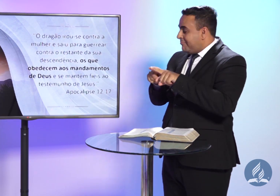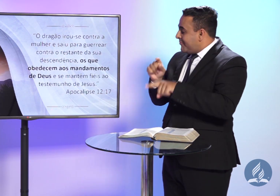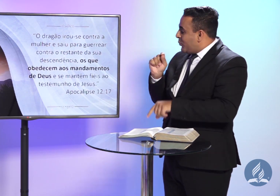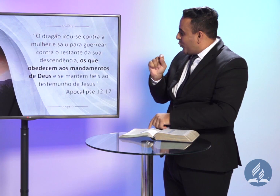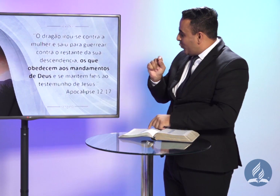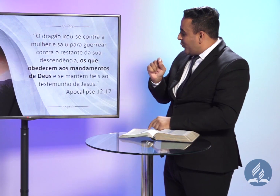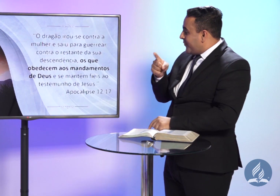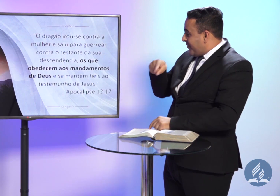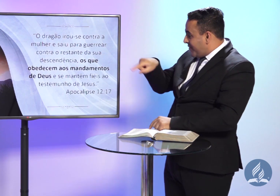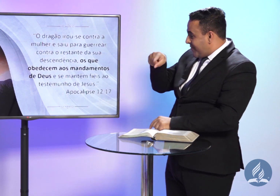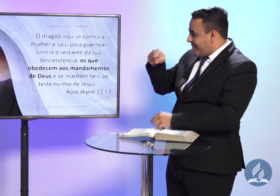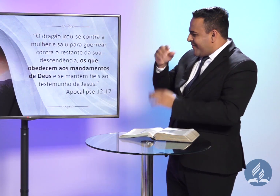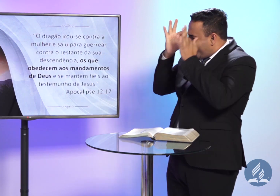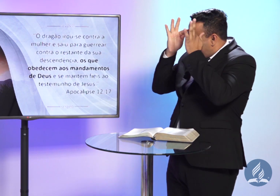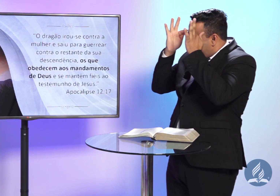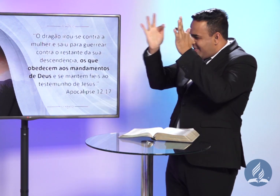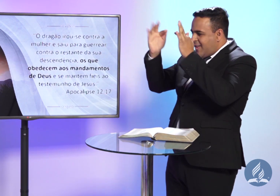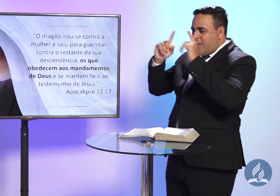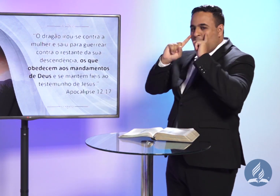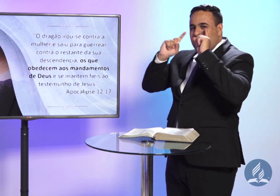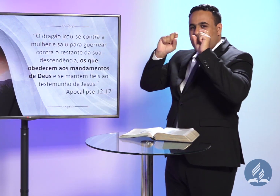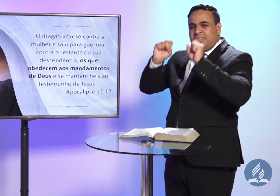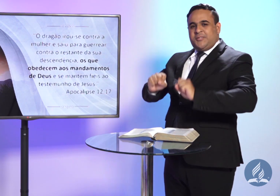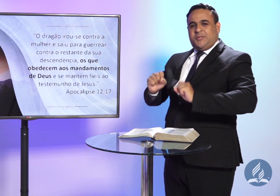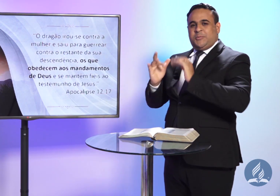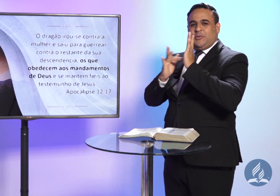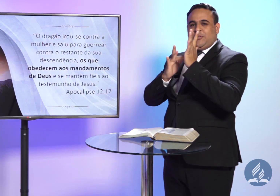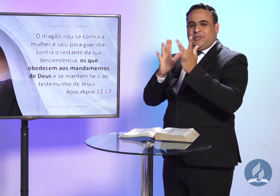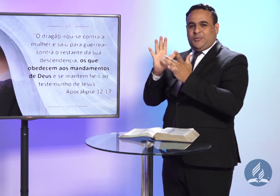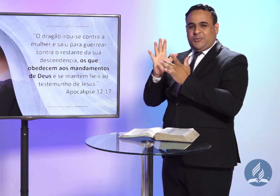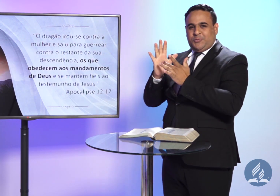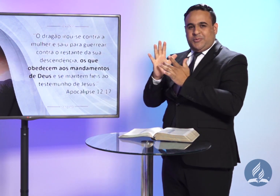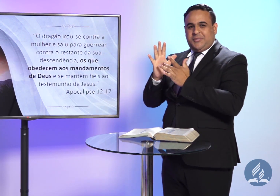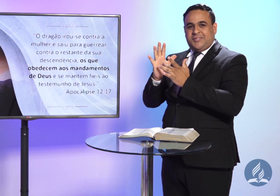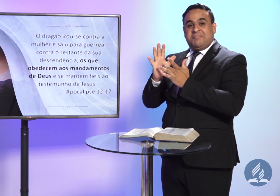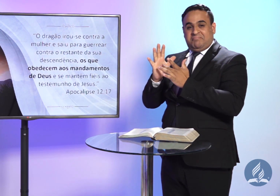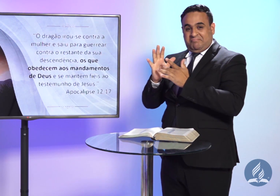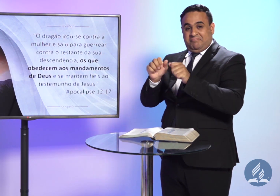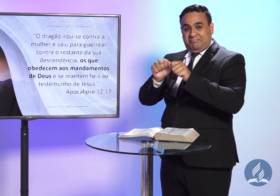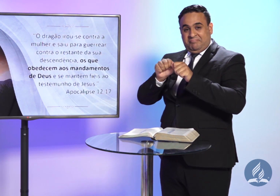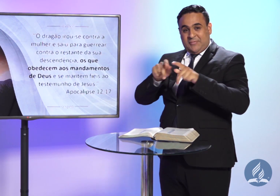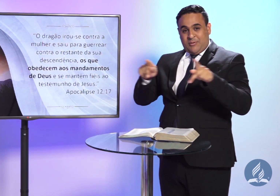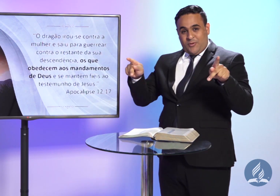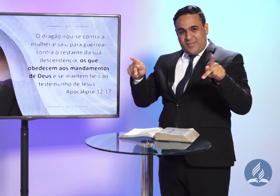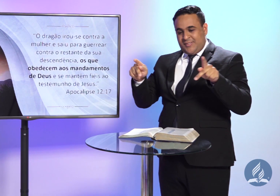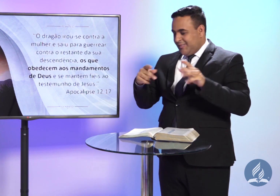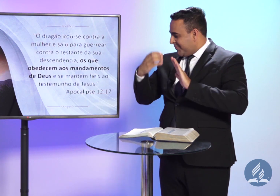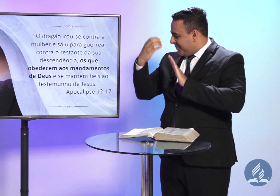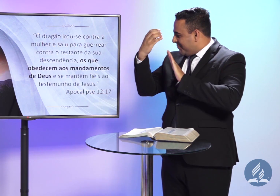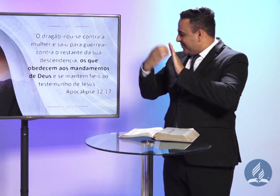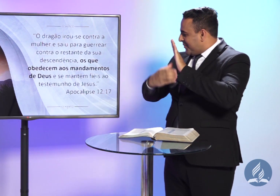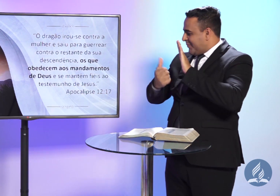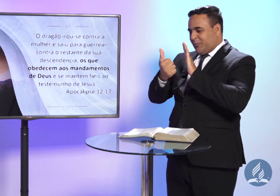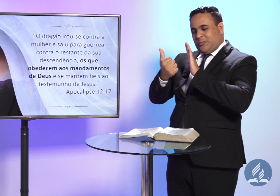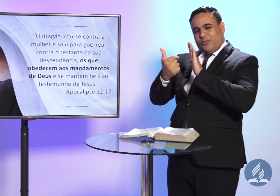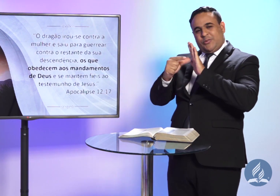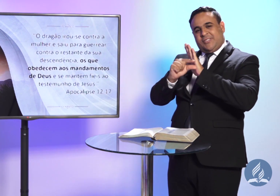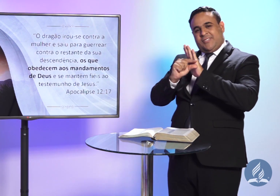Obedece os princípios básicos da lei de Deus e mantém fiéis ao testemunho de Jesus. Apocalipse 12,